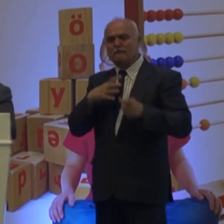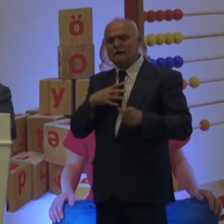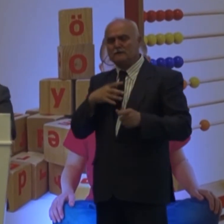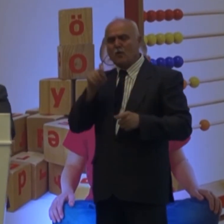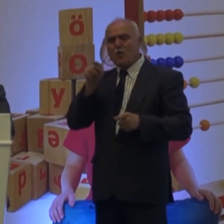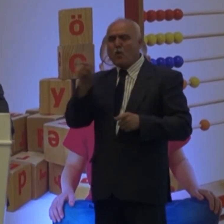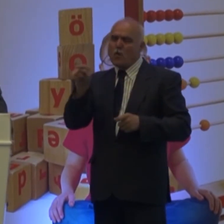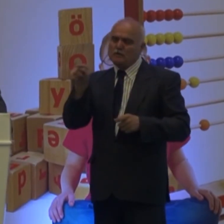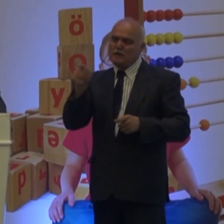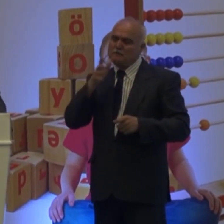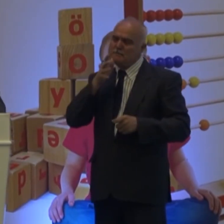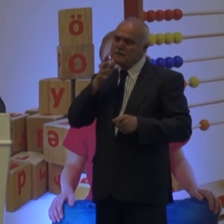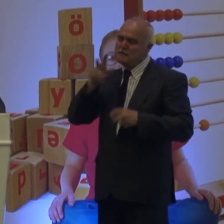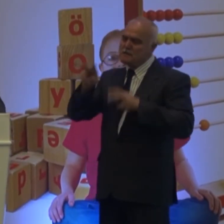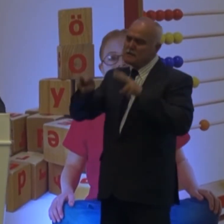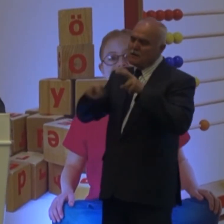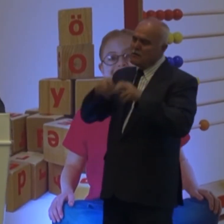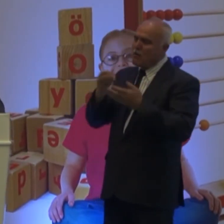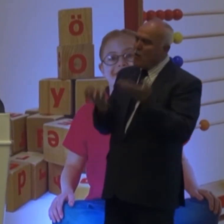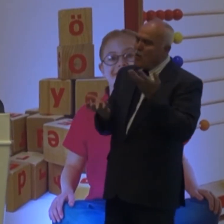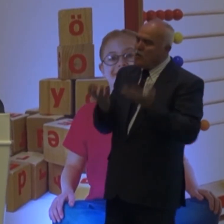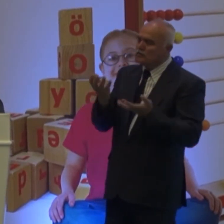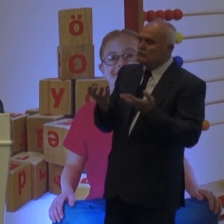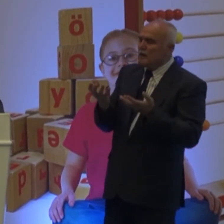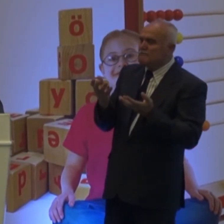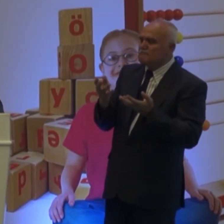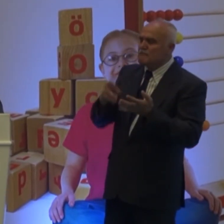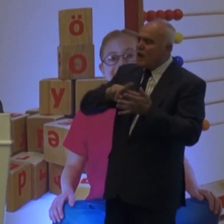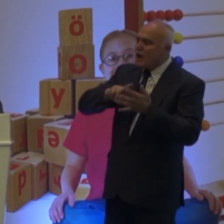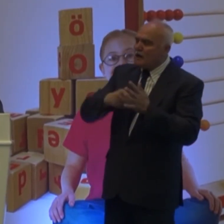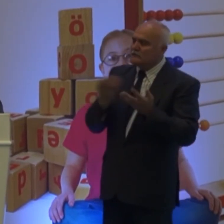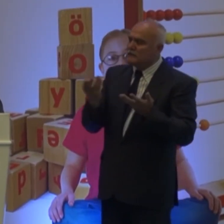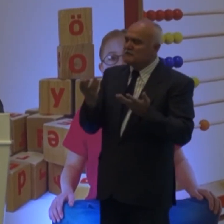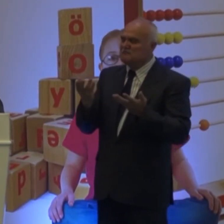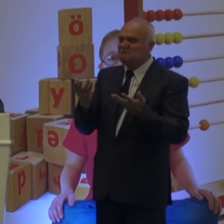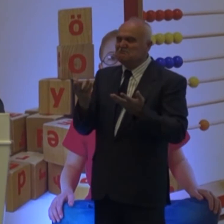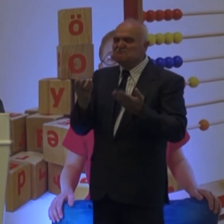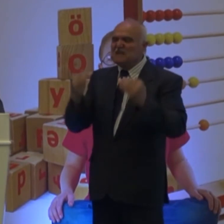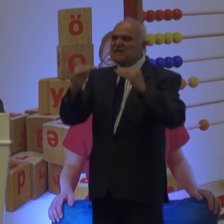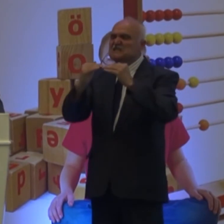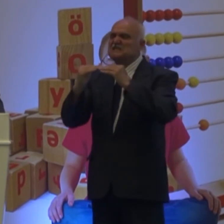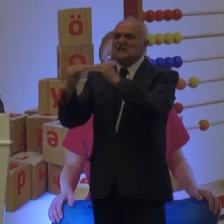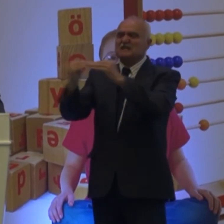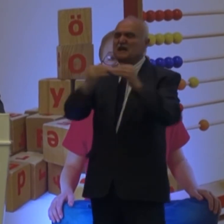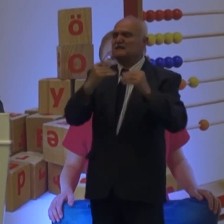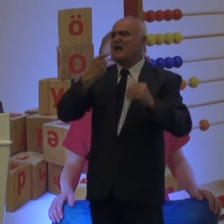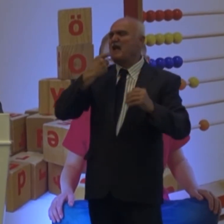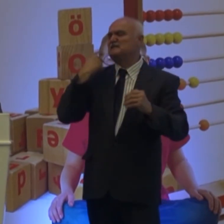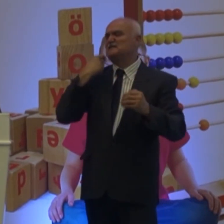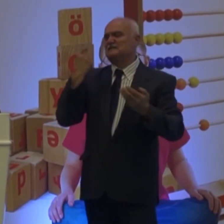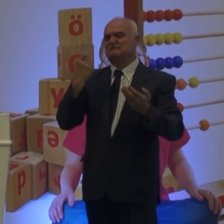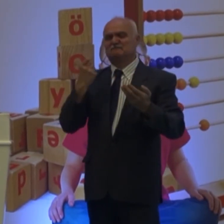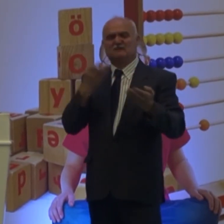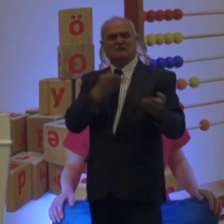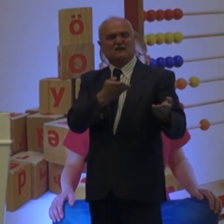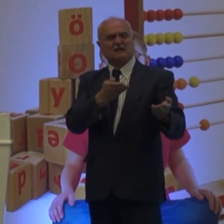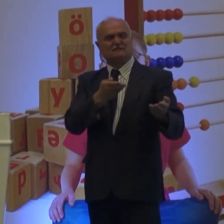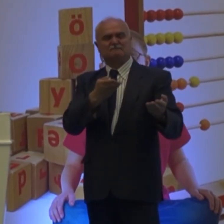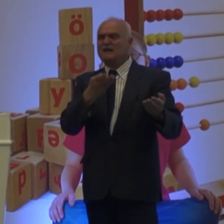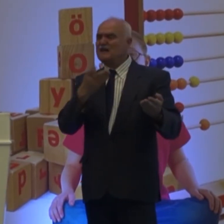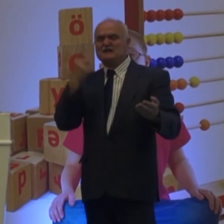Oralardaki tanılama araçlarımız, ölçme araçlarımızın biraz standartizasyonu eskimişti. Oralardaki